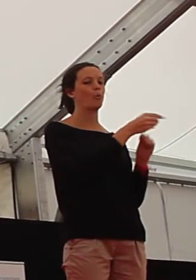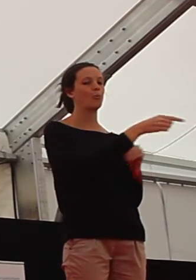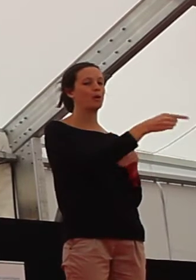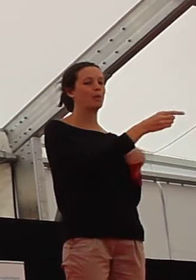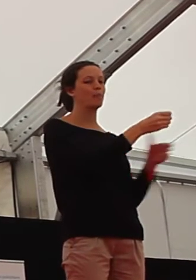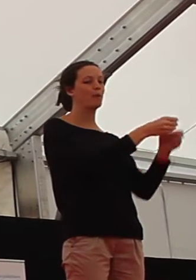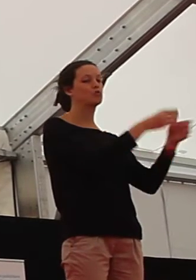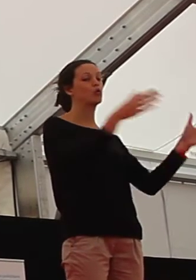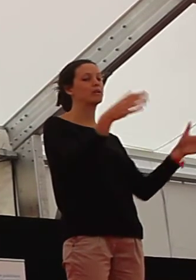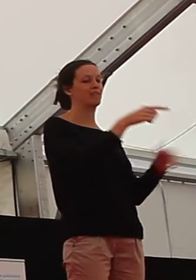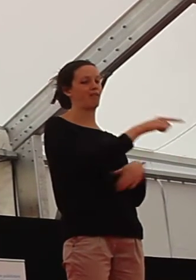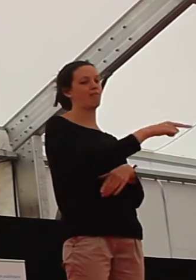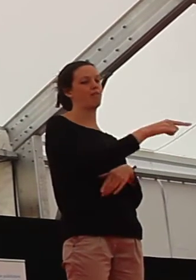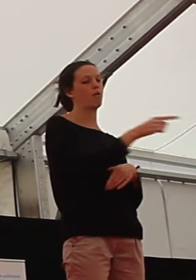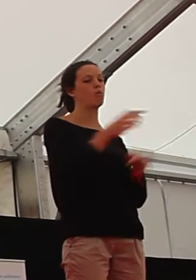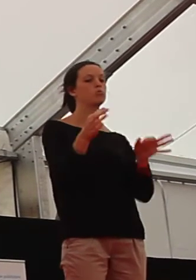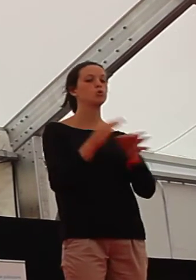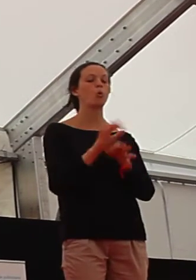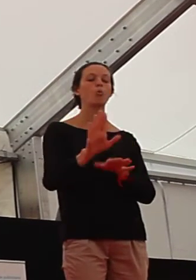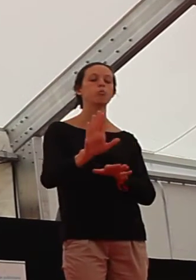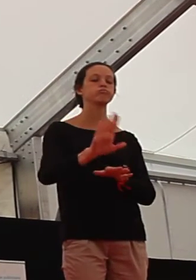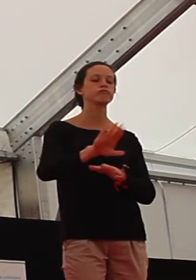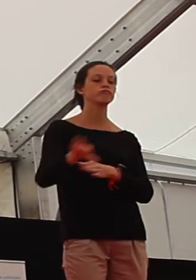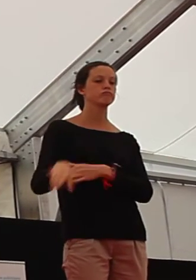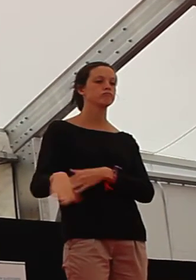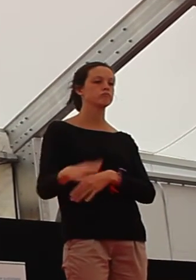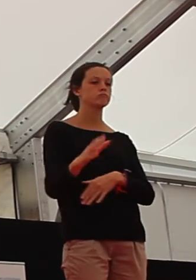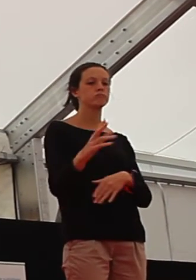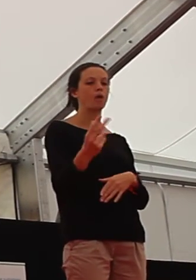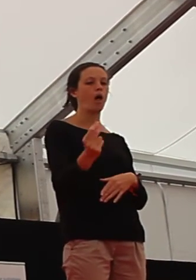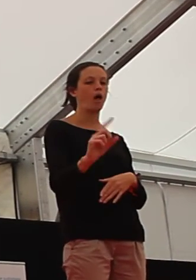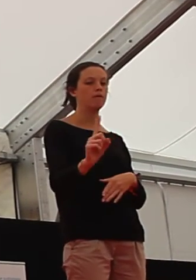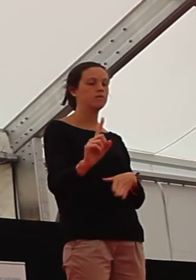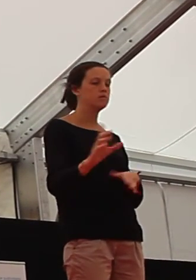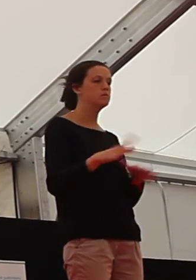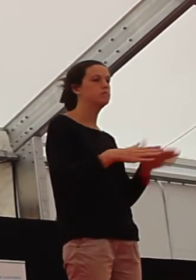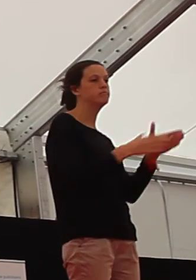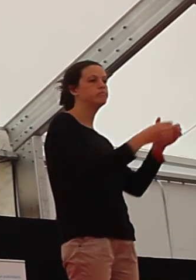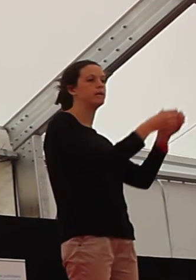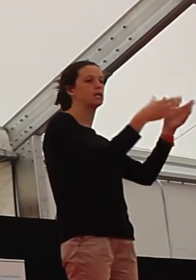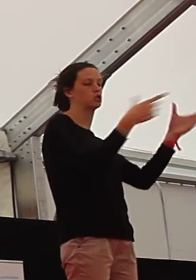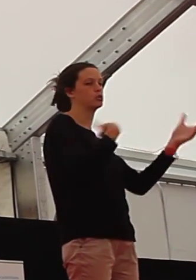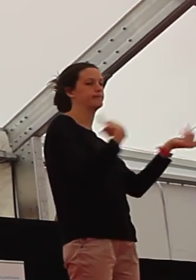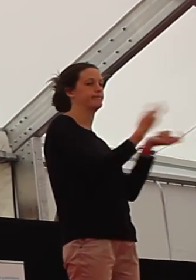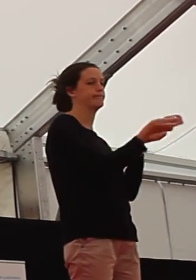une majorité et au détriment des minorités ça m'énerve